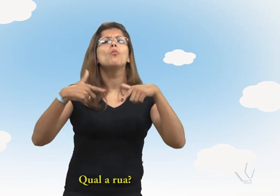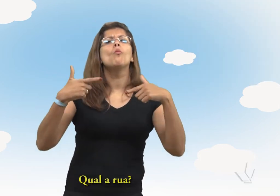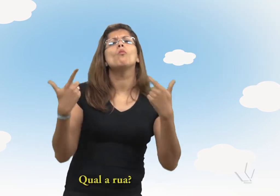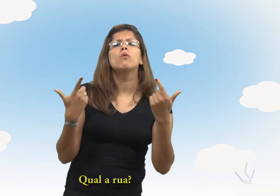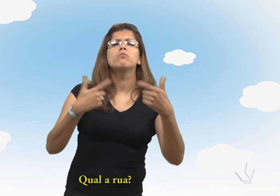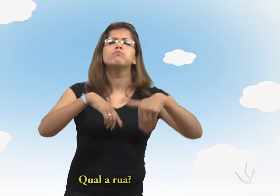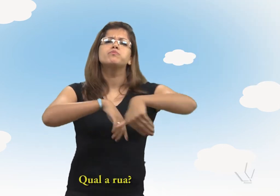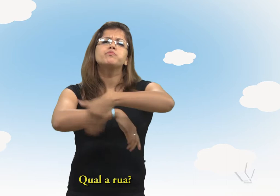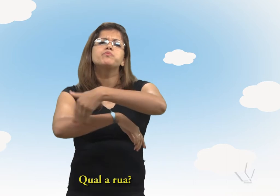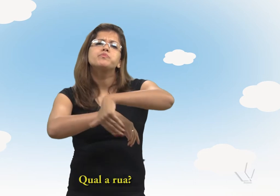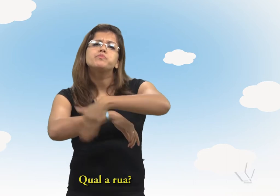Qual a rua?